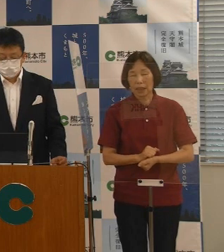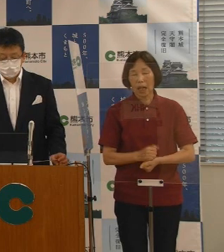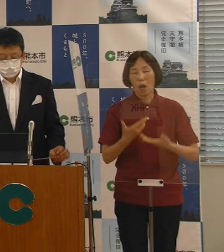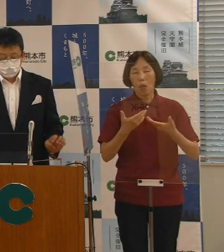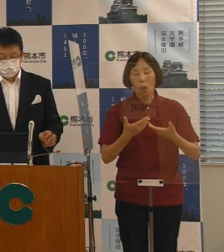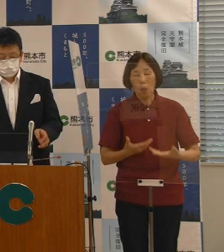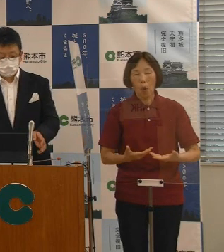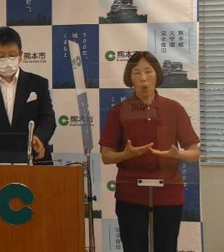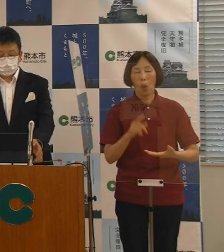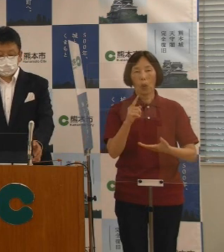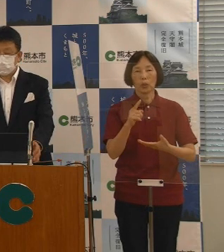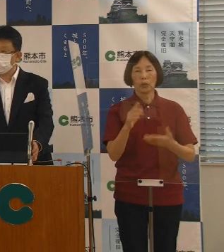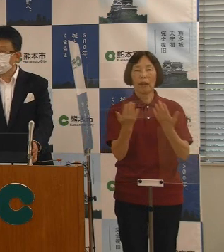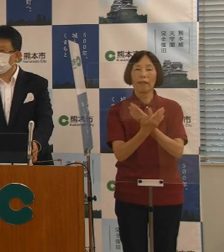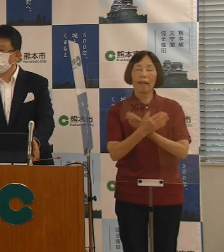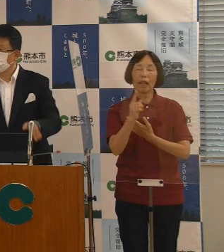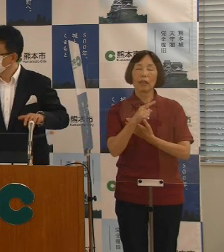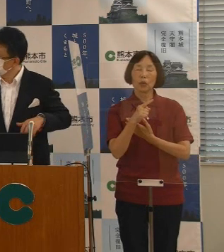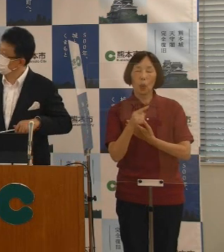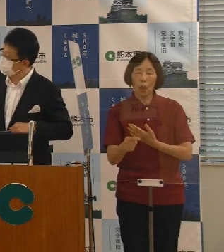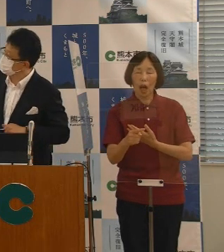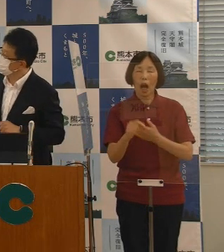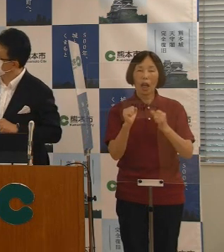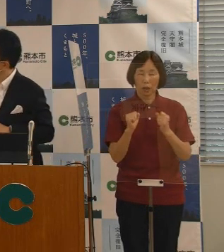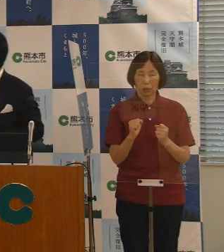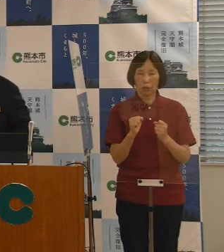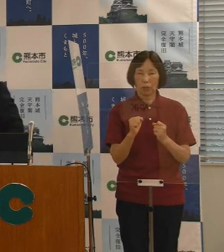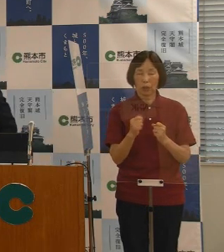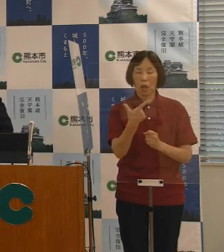が1名いるというのはこの